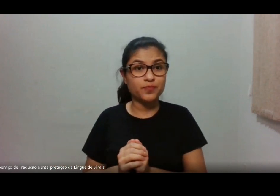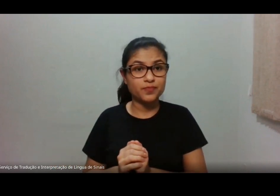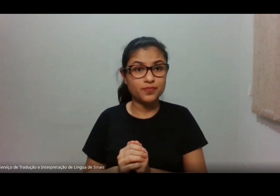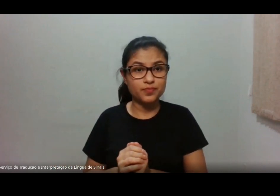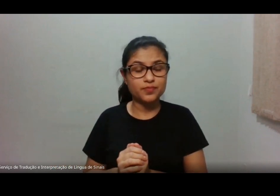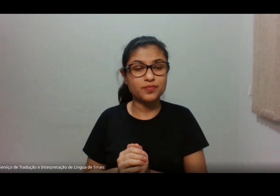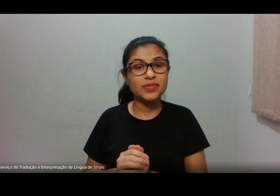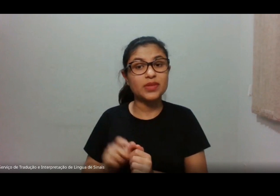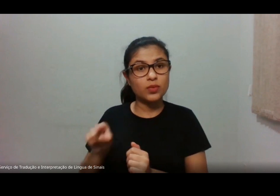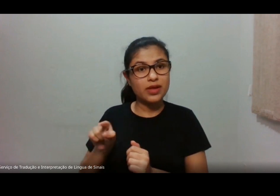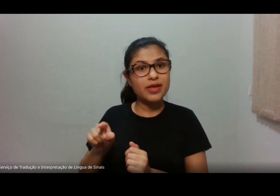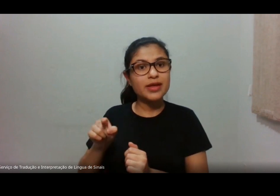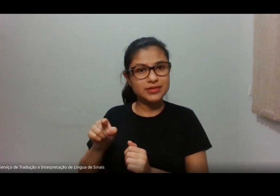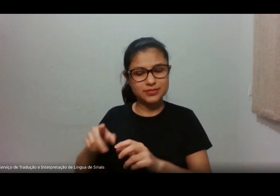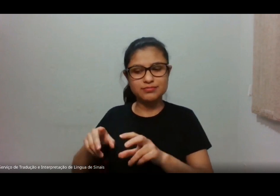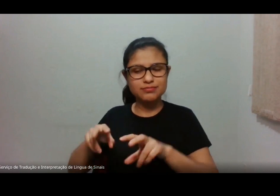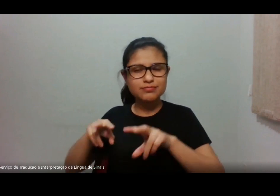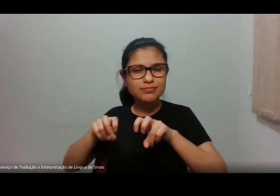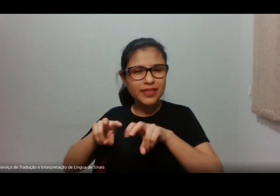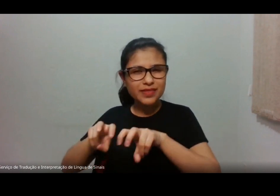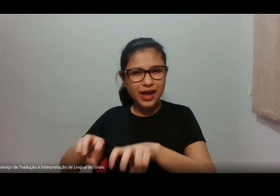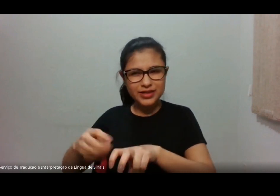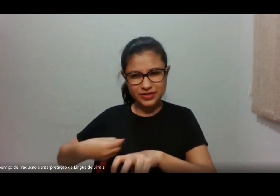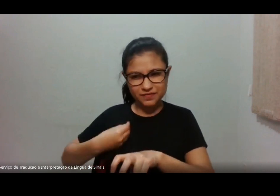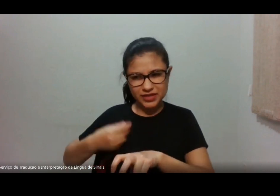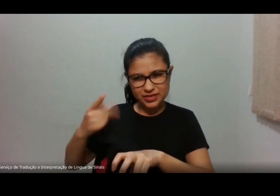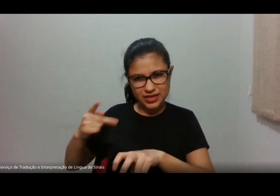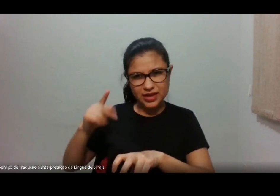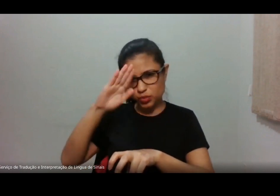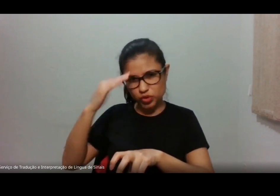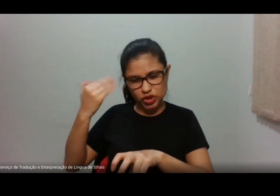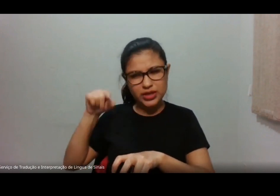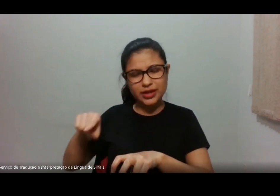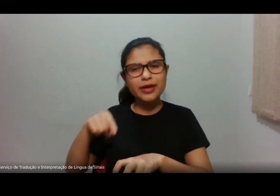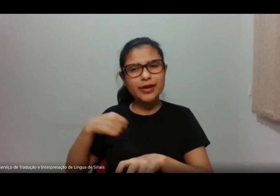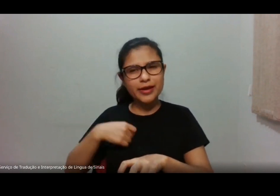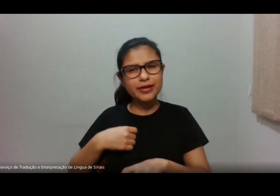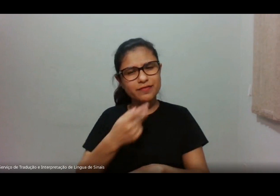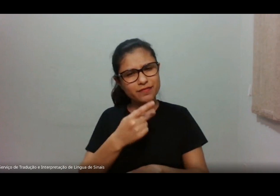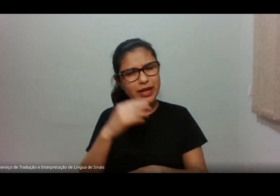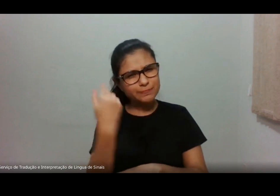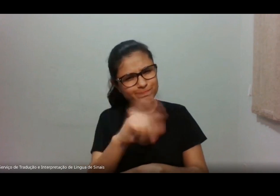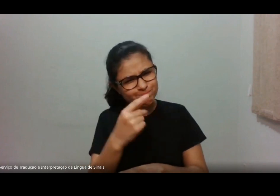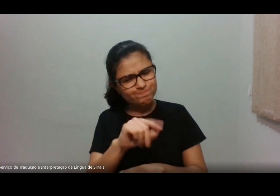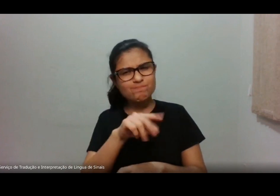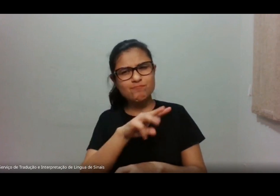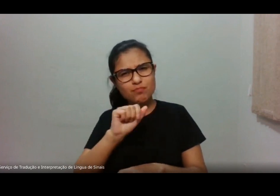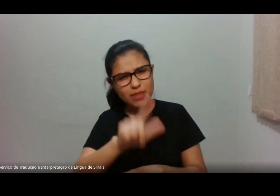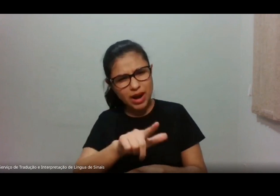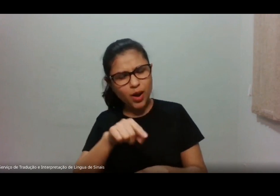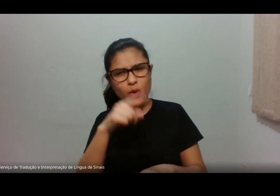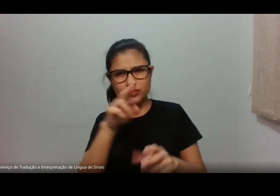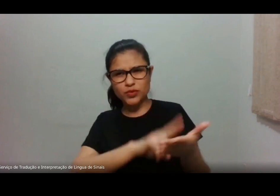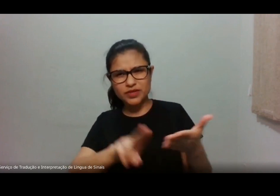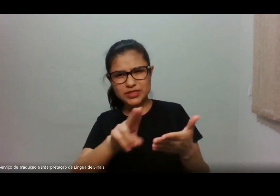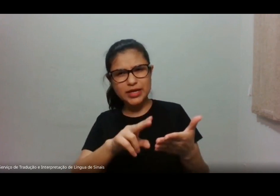nessa autoesquice da análise que ele se faz dele mesmo, ele zomba ou fala mal dessa